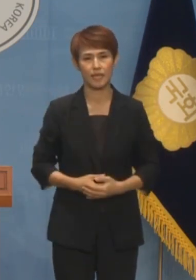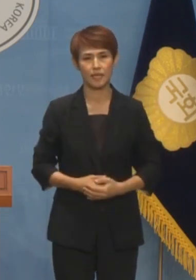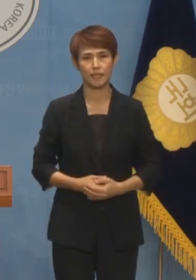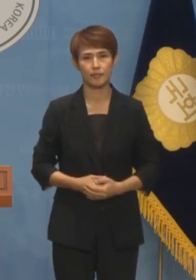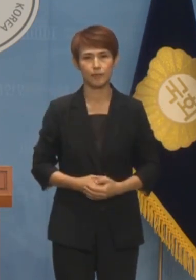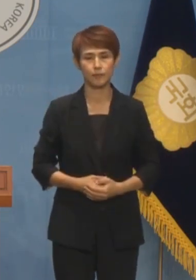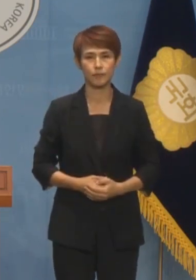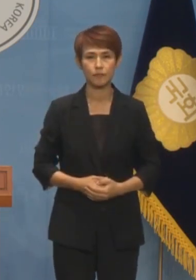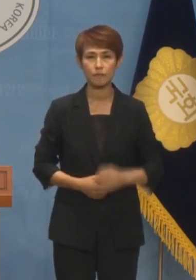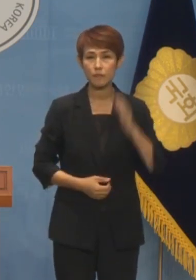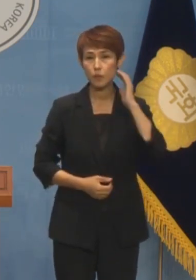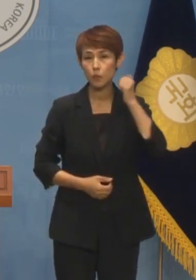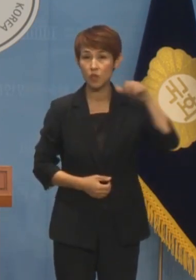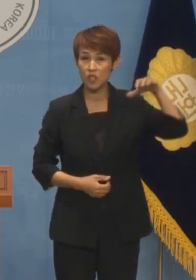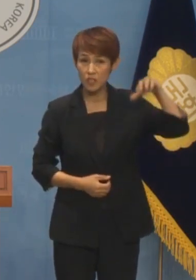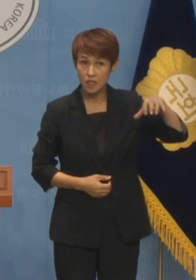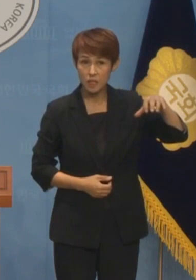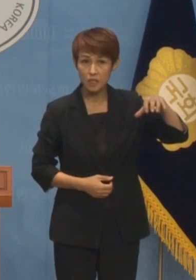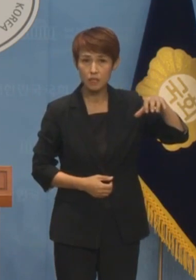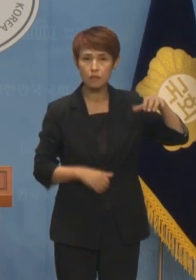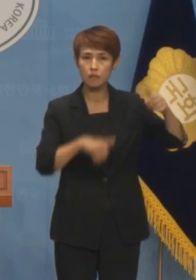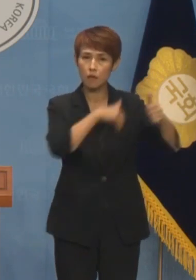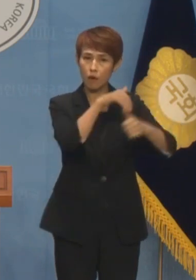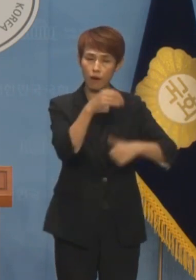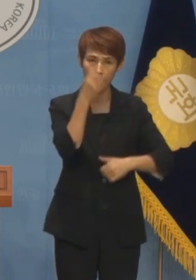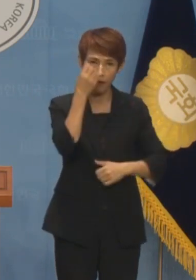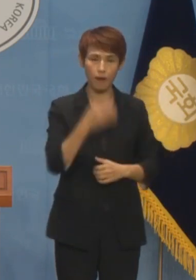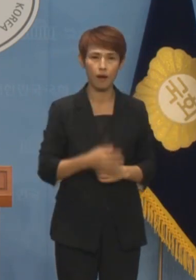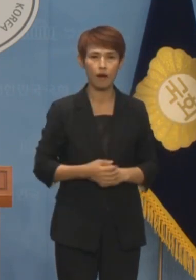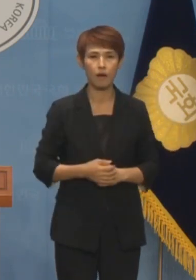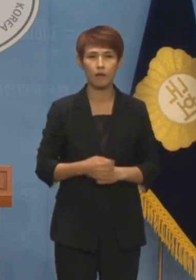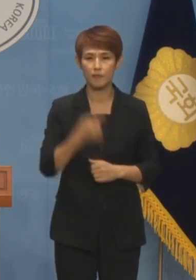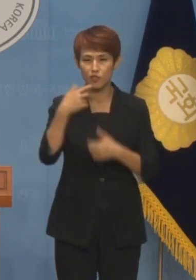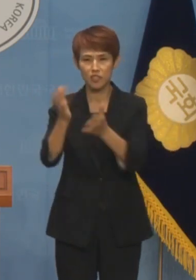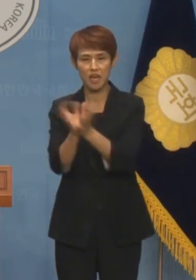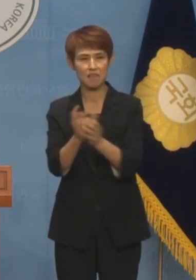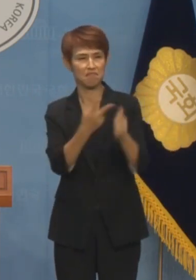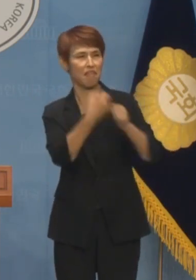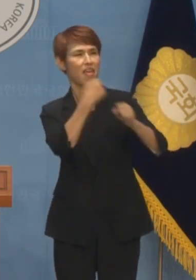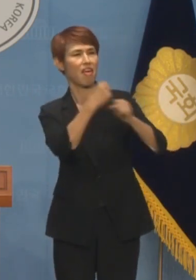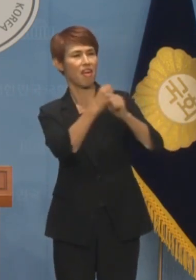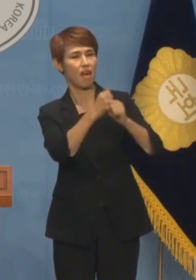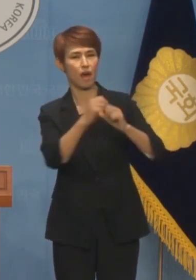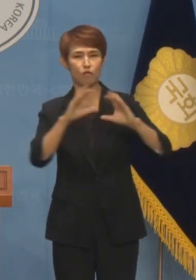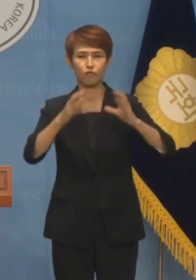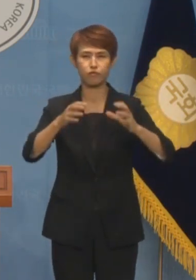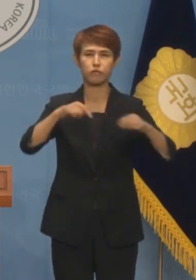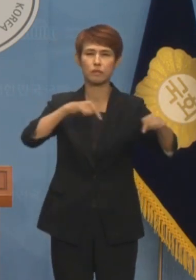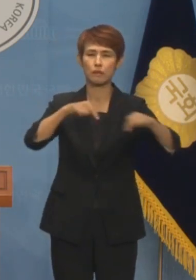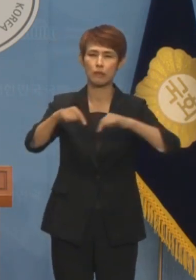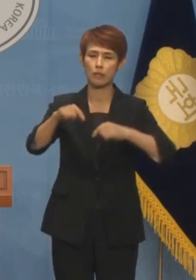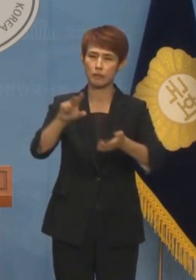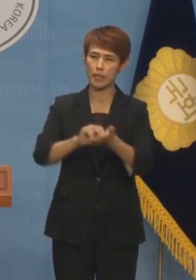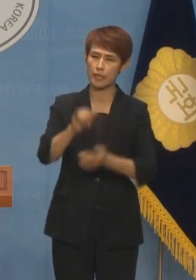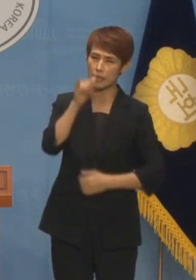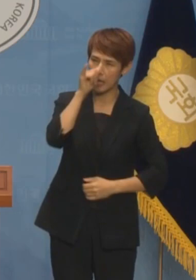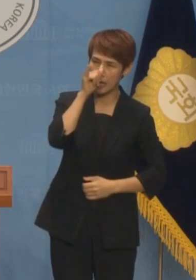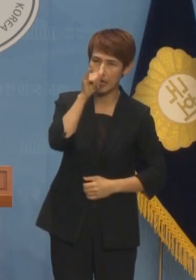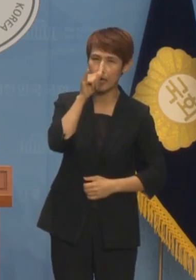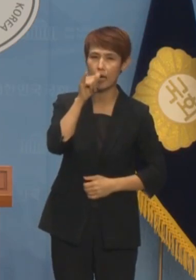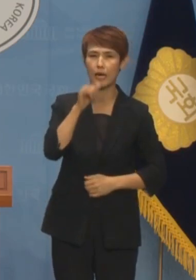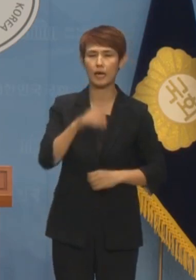건 대통령실 반응입니다. 민주당의 탄핵 난발로 국정 공백이 우려된다며 사의를 번개 같은